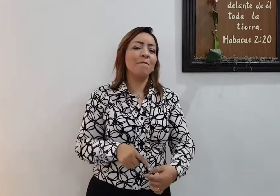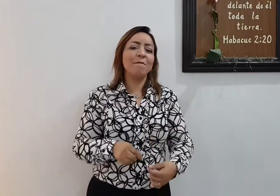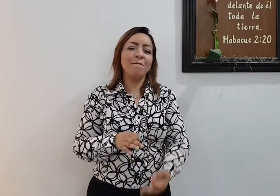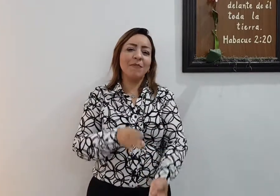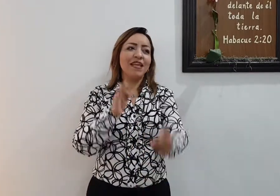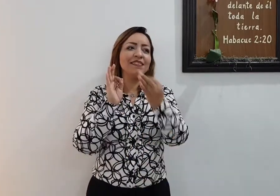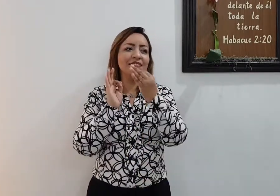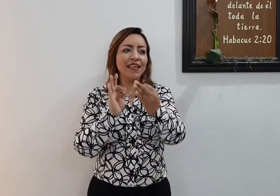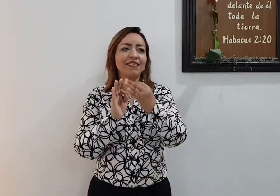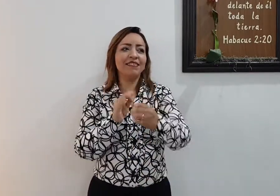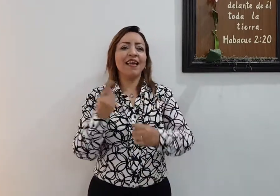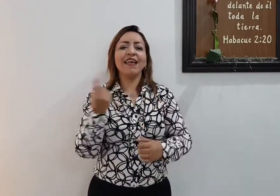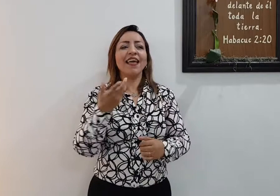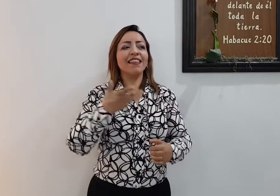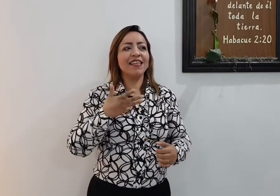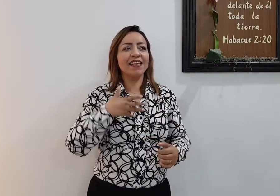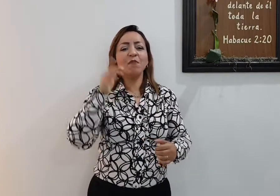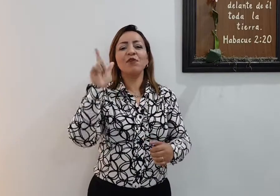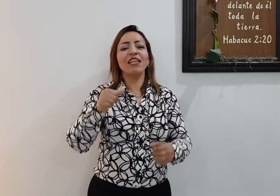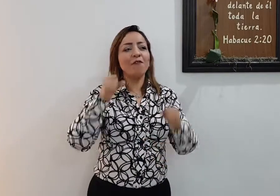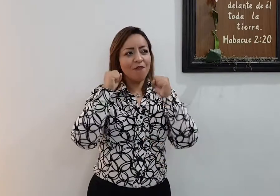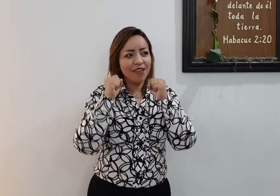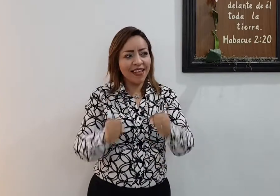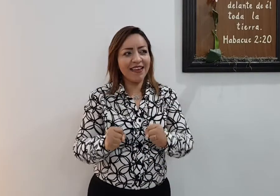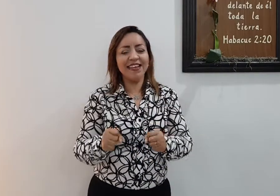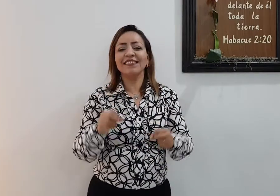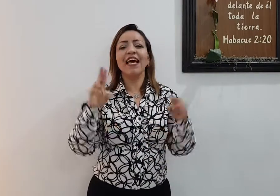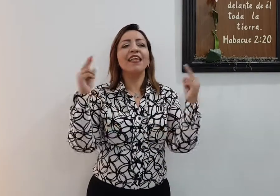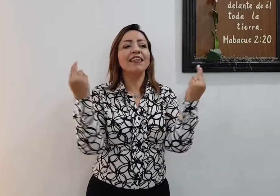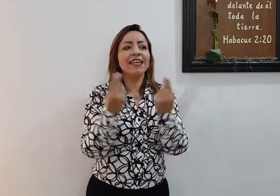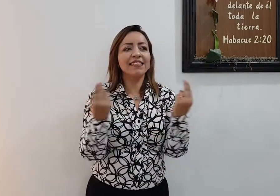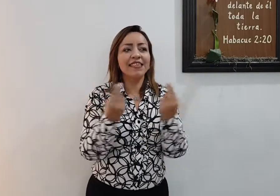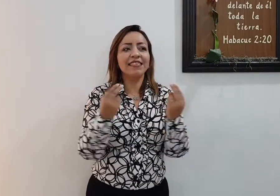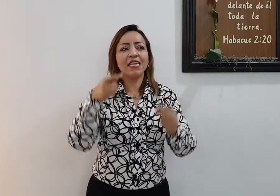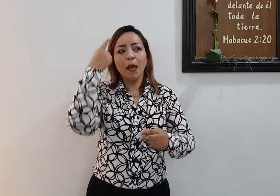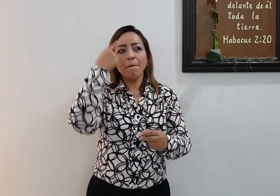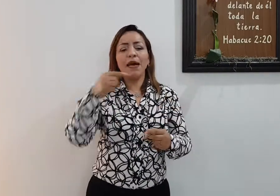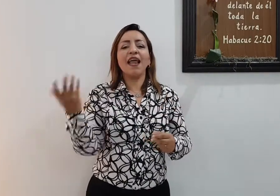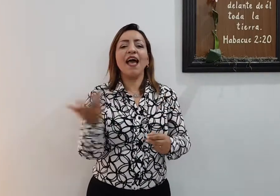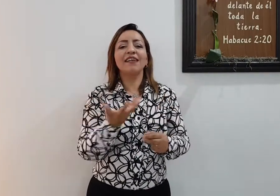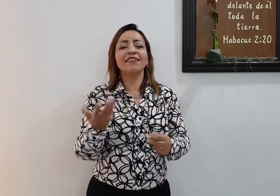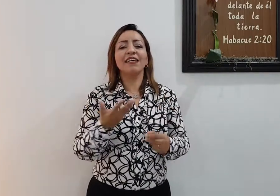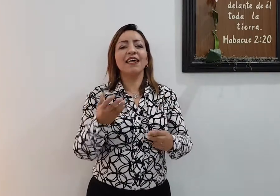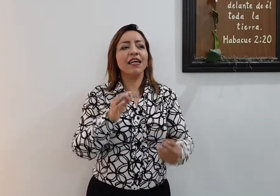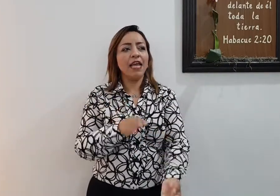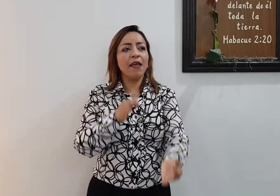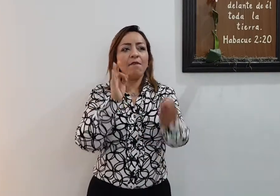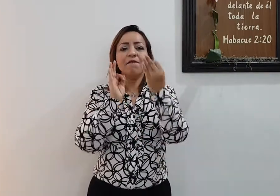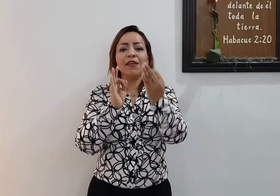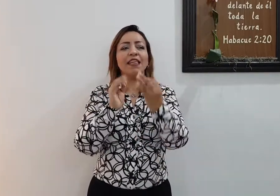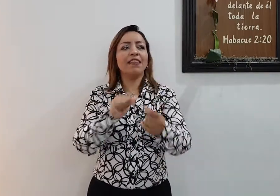cualquier circunstancia que se nos presente. Aún por difícil que parezca, acérquese al